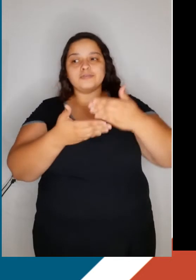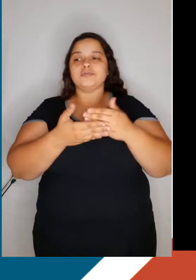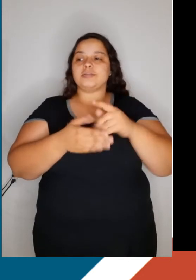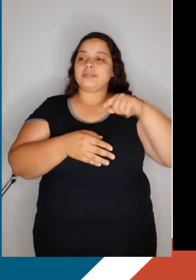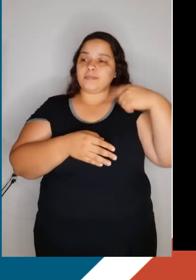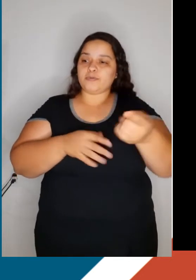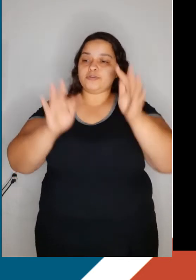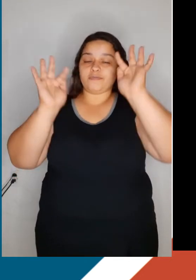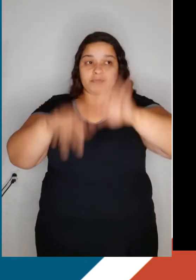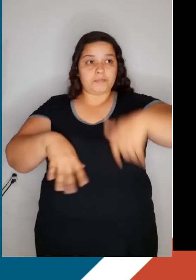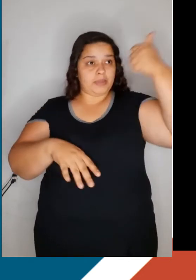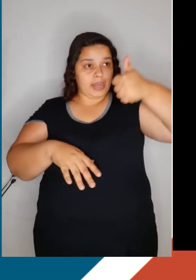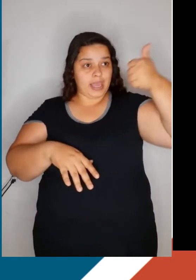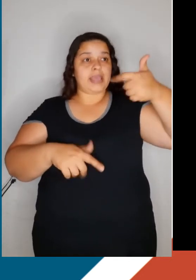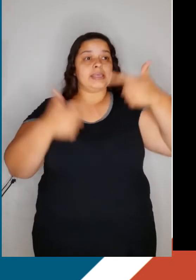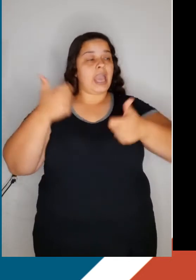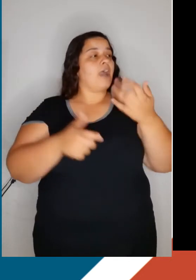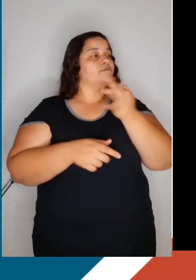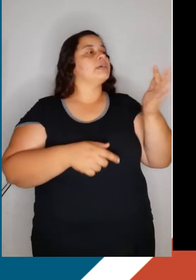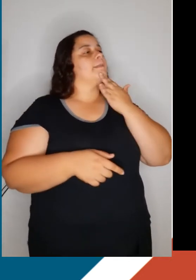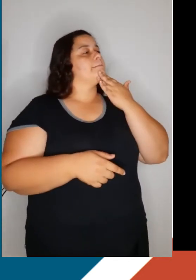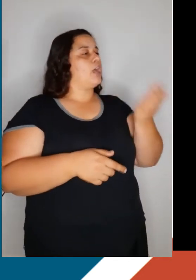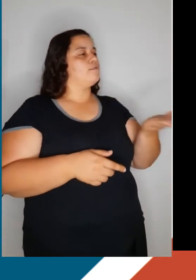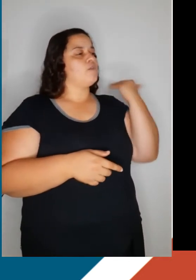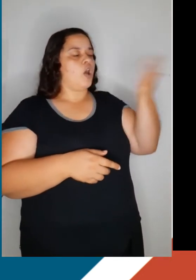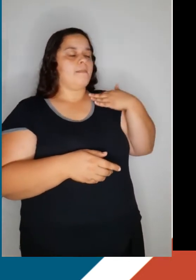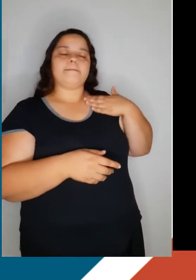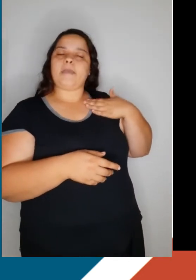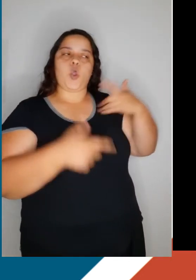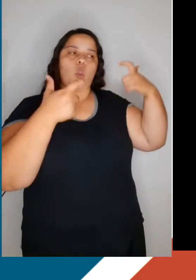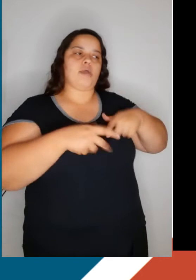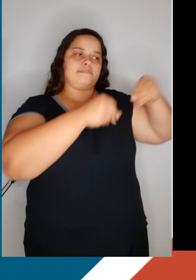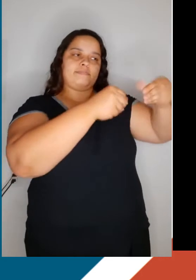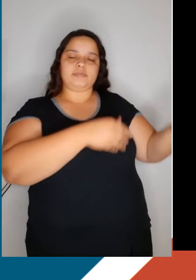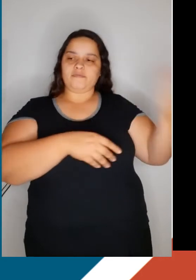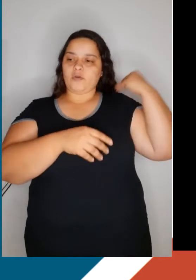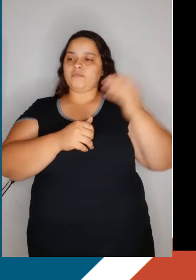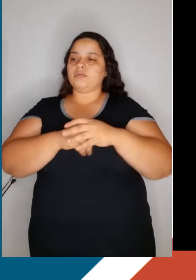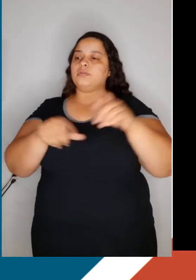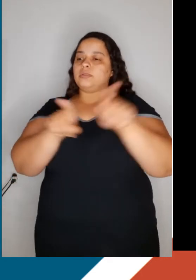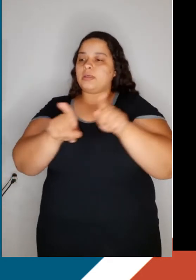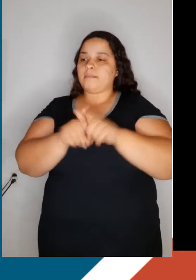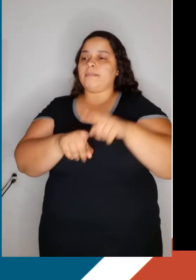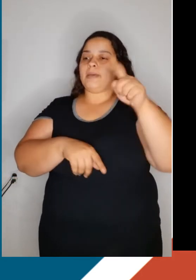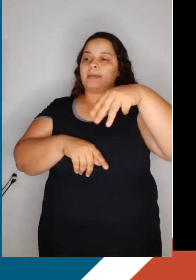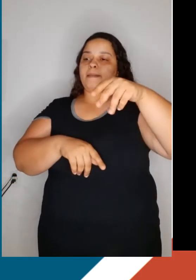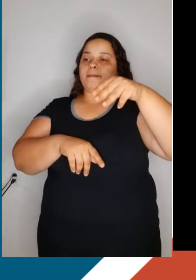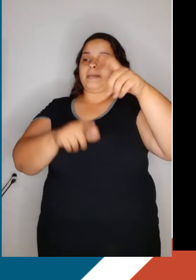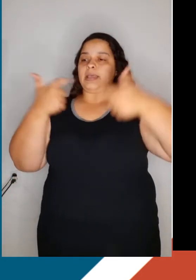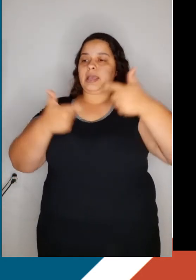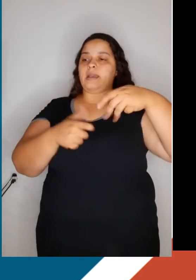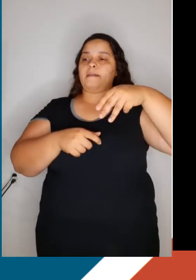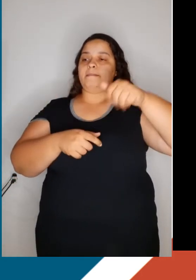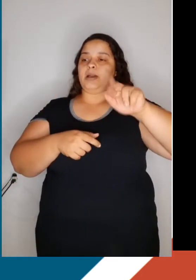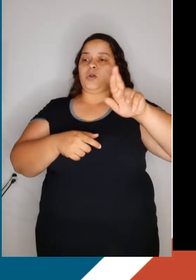Primeira Guerra, a França vai exigir de volta. A questão marroquina e do Egito também vai colocar em lados opostos nações que depois vão guerrear na Primeira